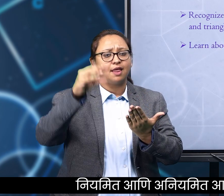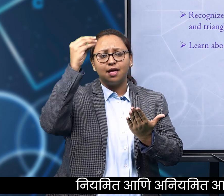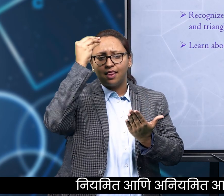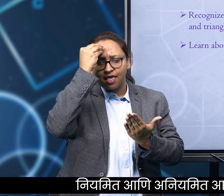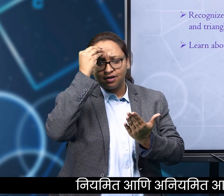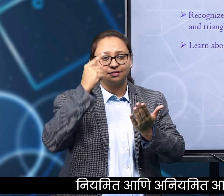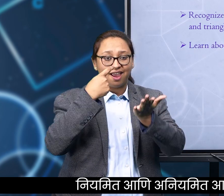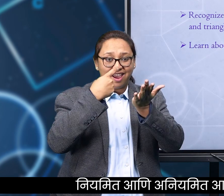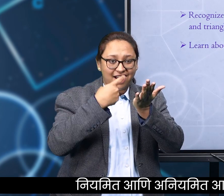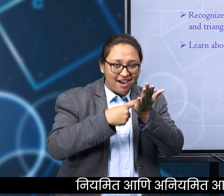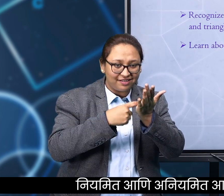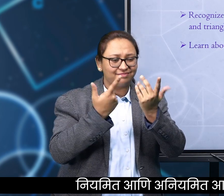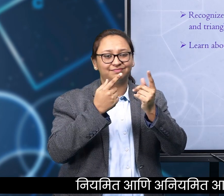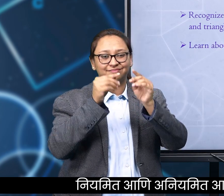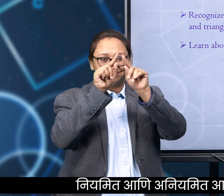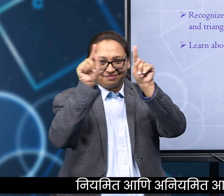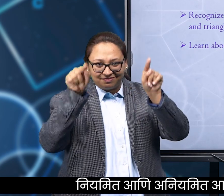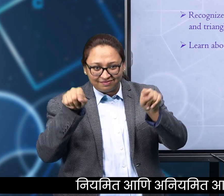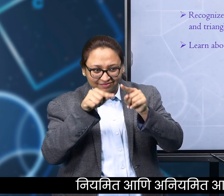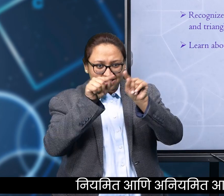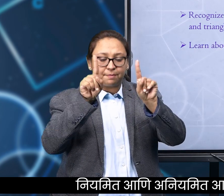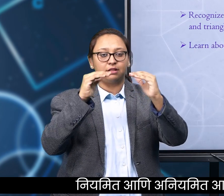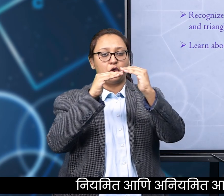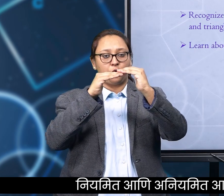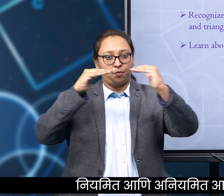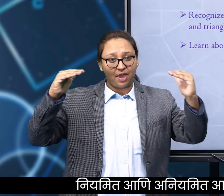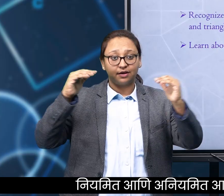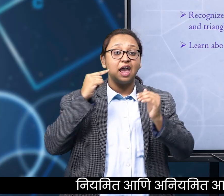नियमित आणि अनियमित आकार 2D आकारांबद्दल जाणून घ्या.